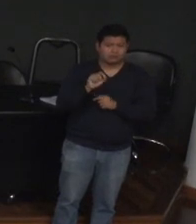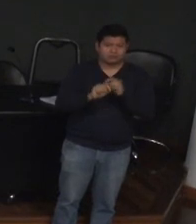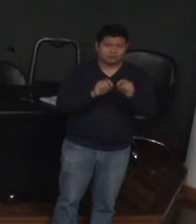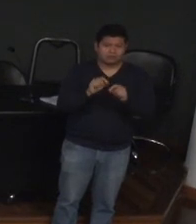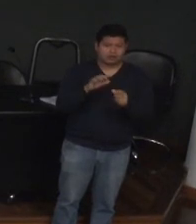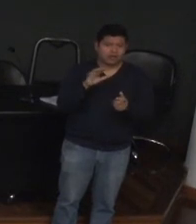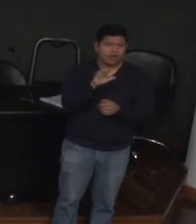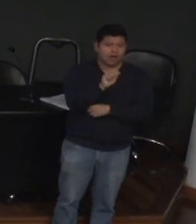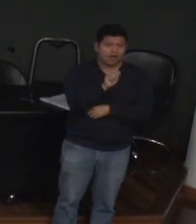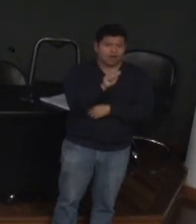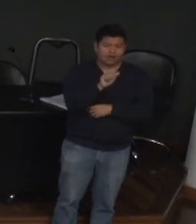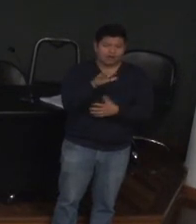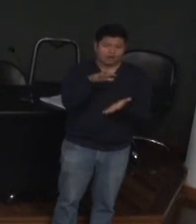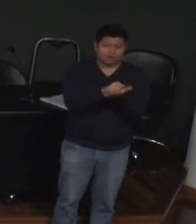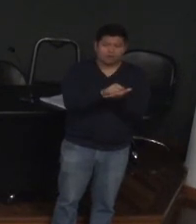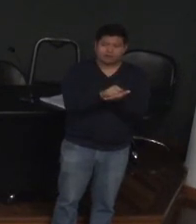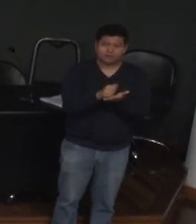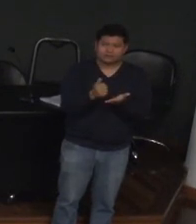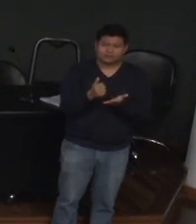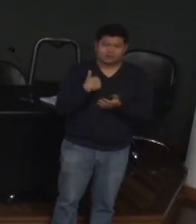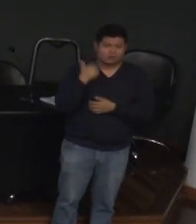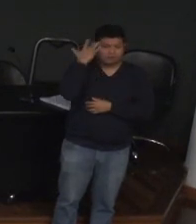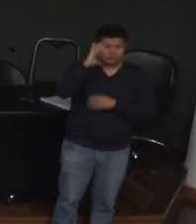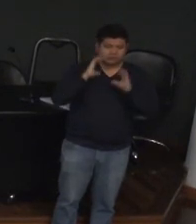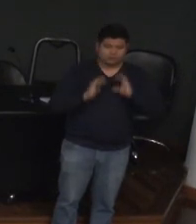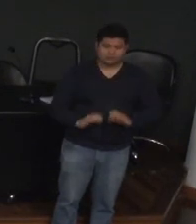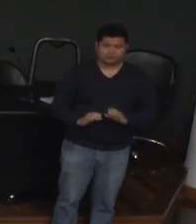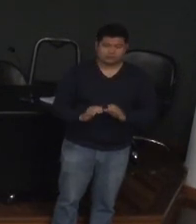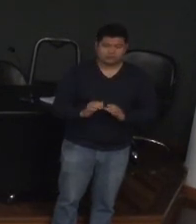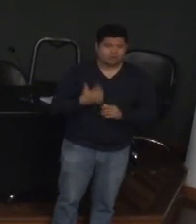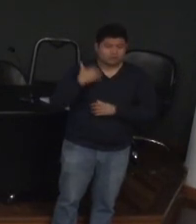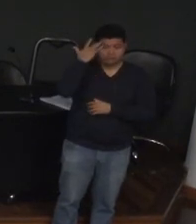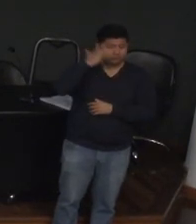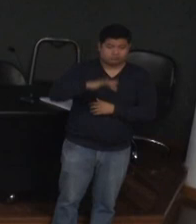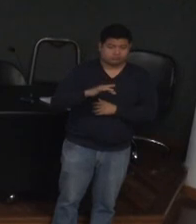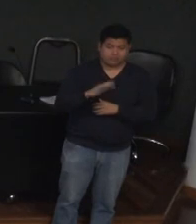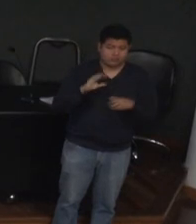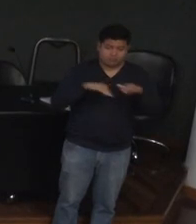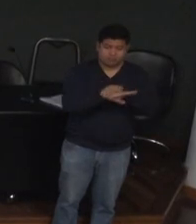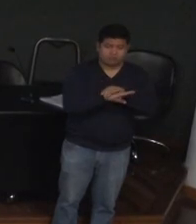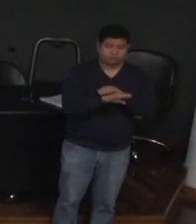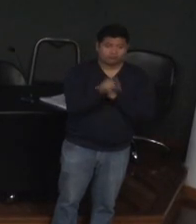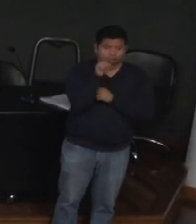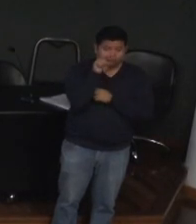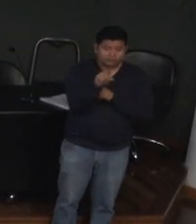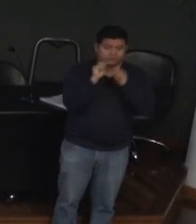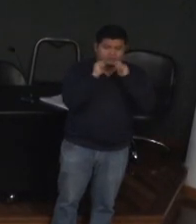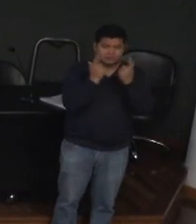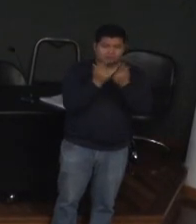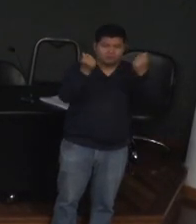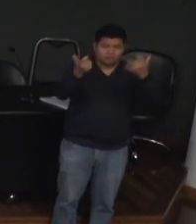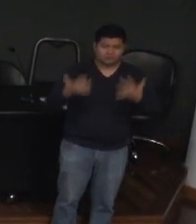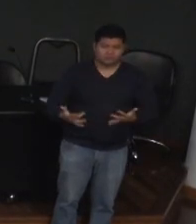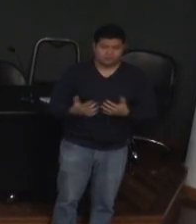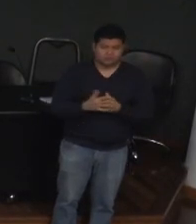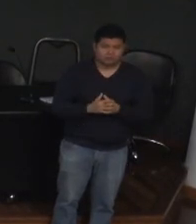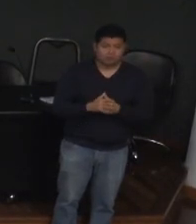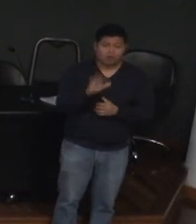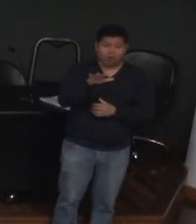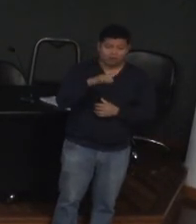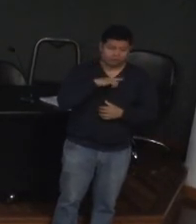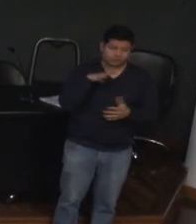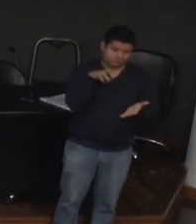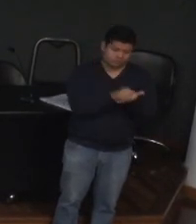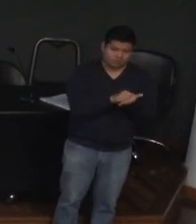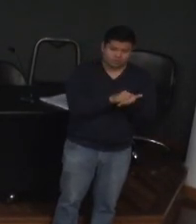Eu sou cidadão. Sou titular de dado. Eu não sei onde é que está armazenado o meu dado. Daí você, que é a Assembleia, que vai dizer. Ó, eu tenho aqui o cadastro único,